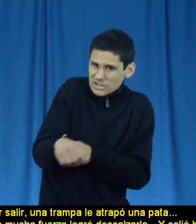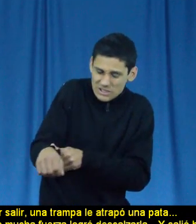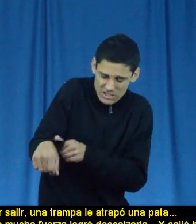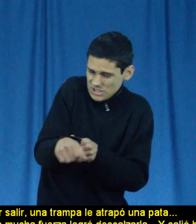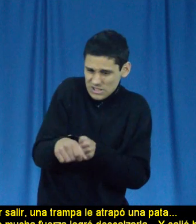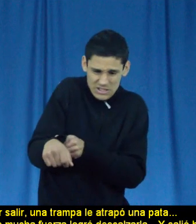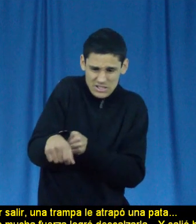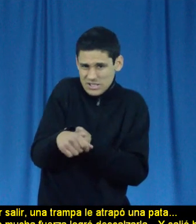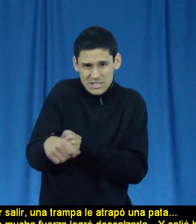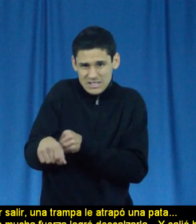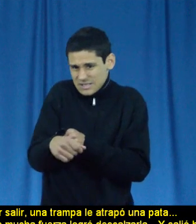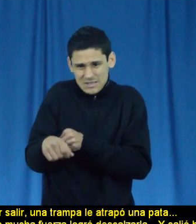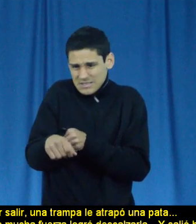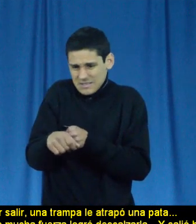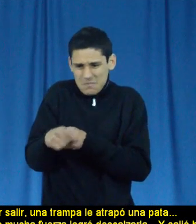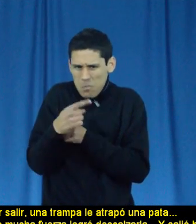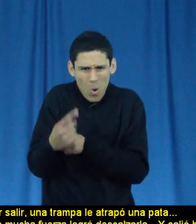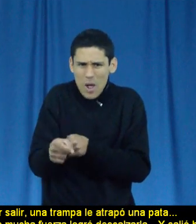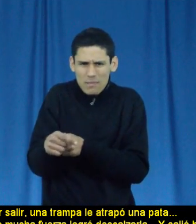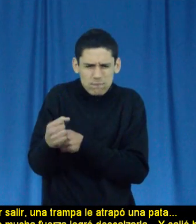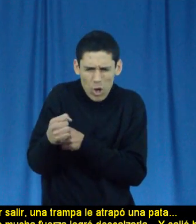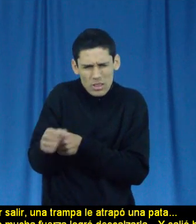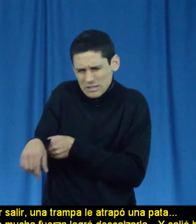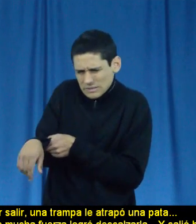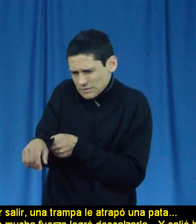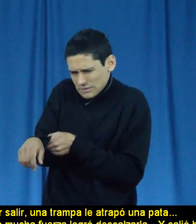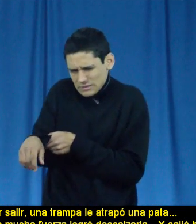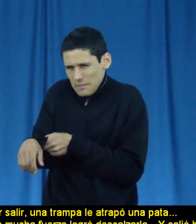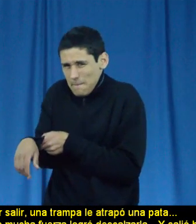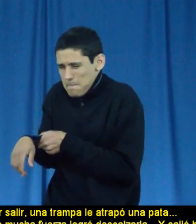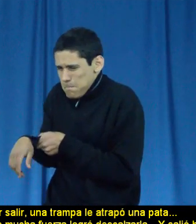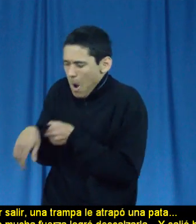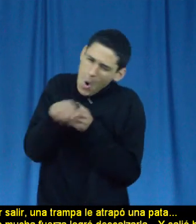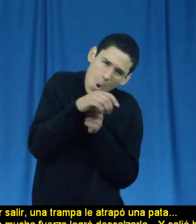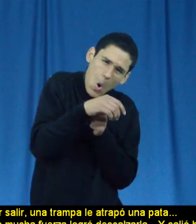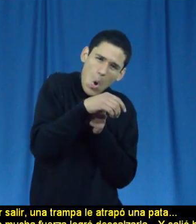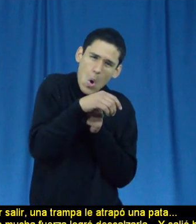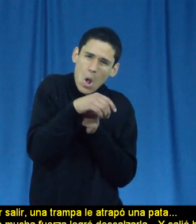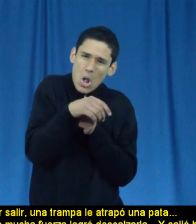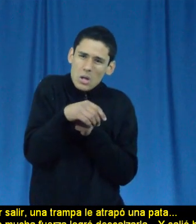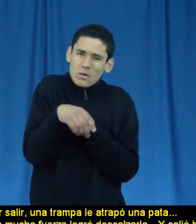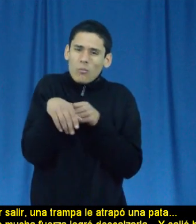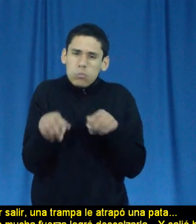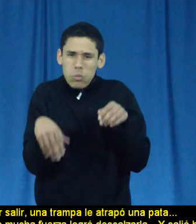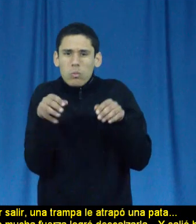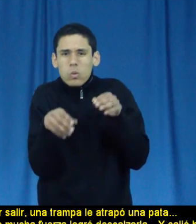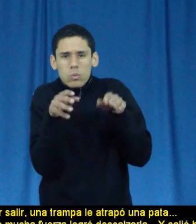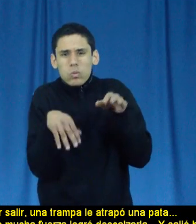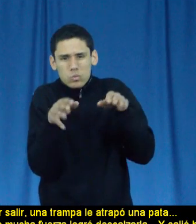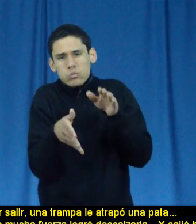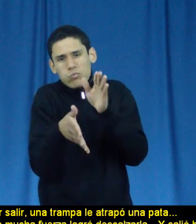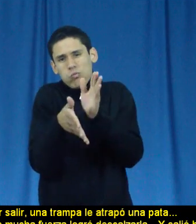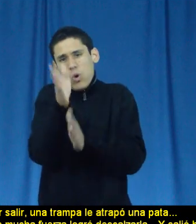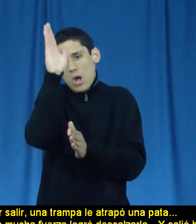una trampa le atrapó una pata. A los tirones, haciendo mucha fuerza, logró